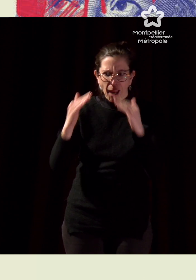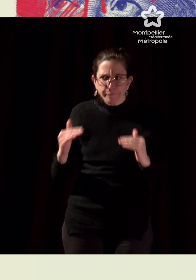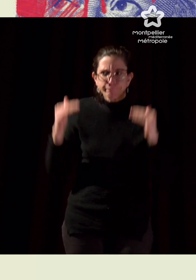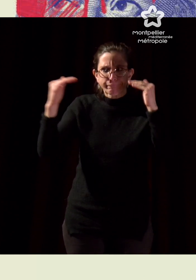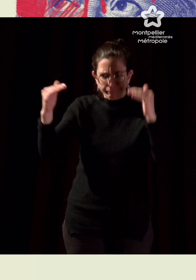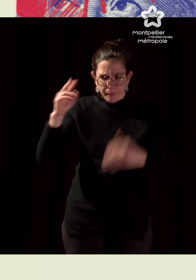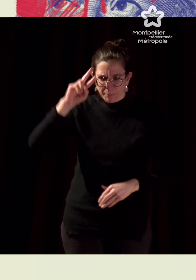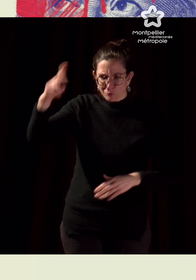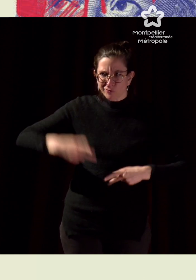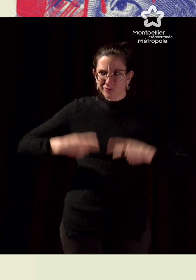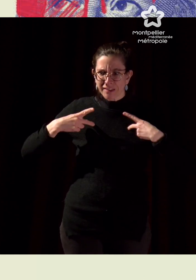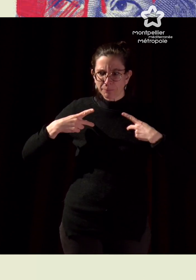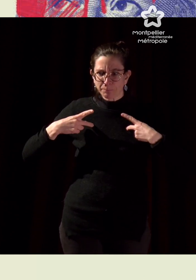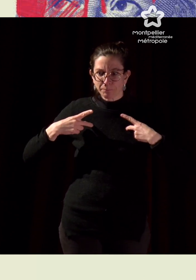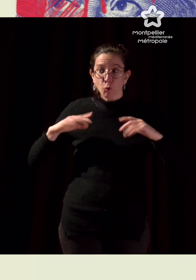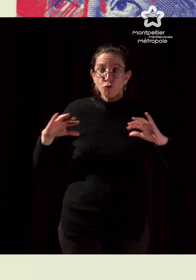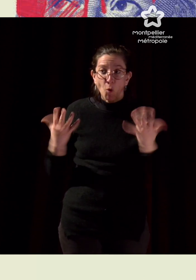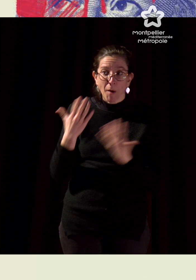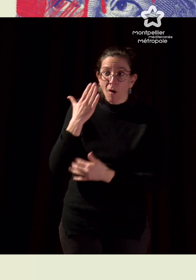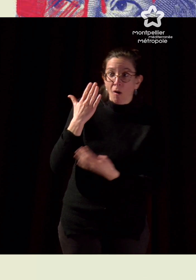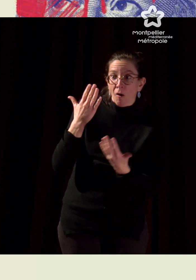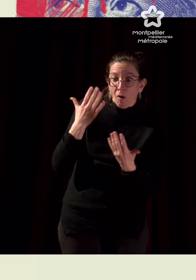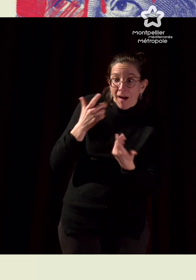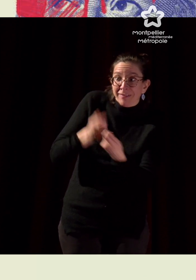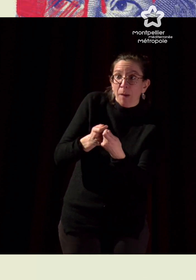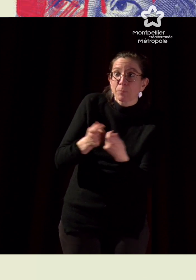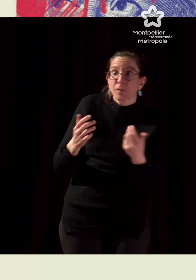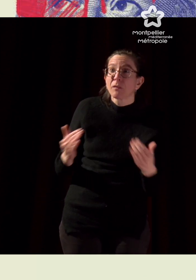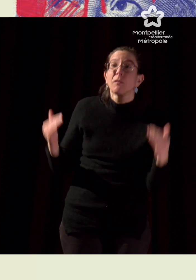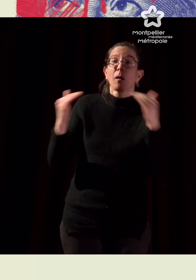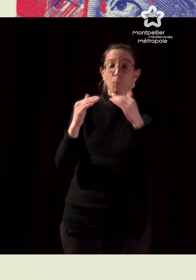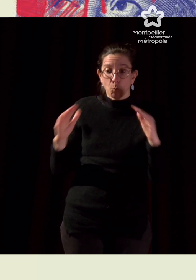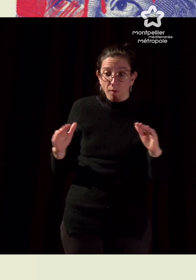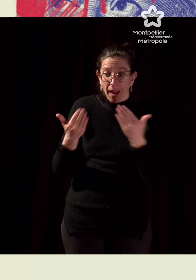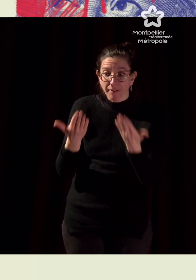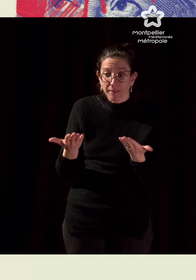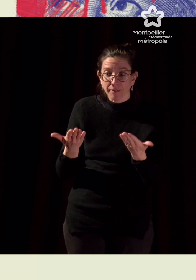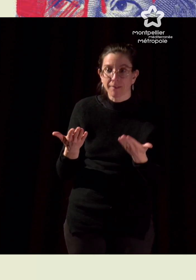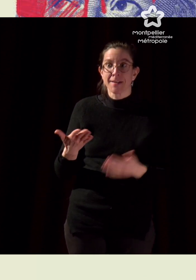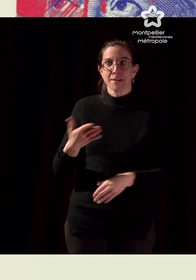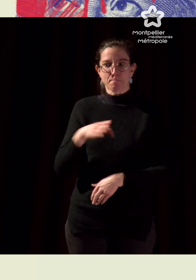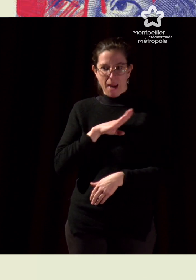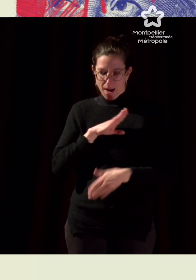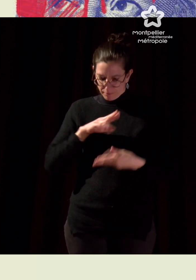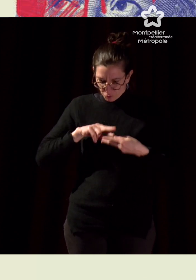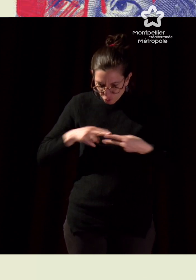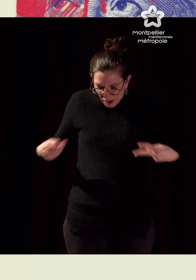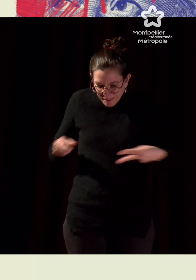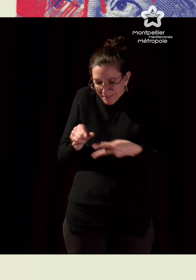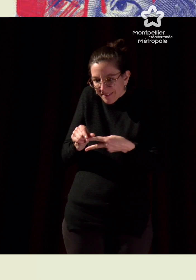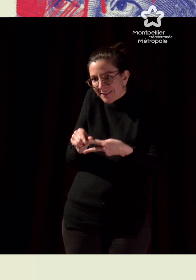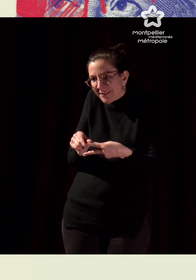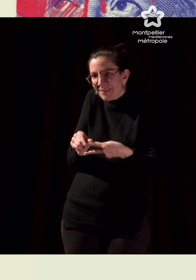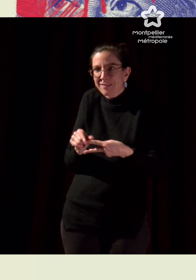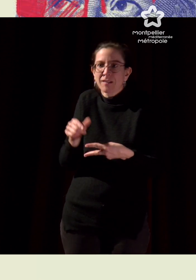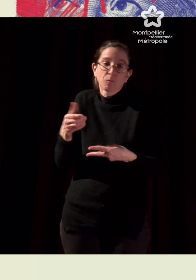cette adaptation s'explique par des mutations génétiques qu'on trouve dans un gène qui s'appelle EPAS. Voilà, c'est